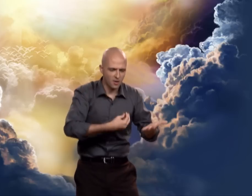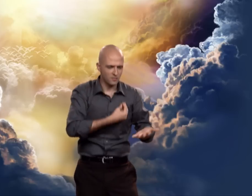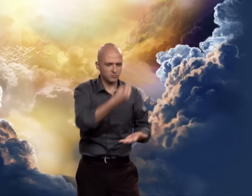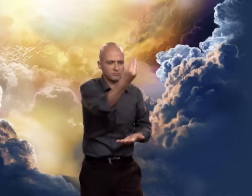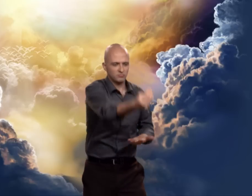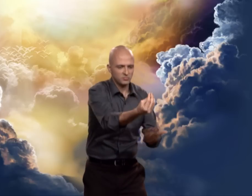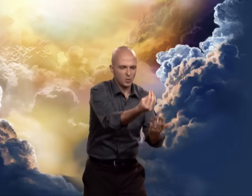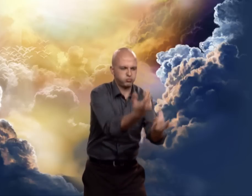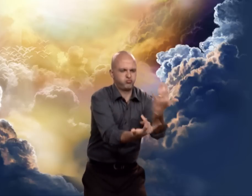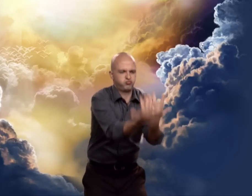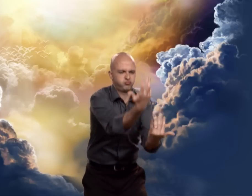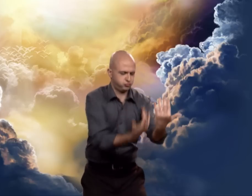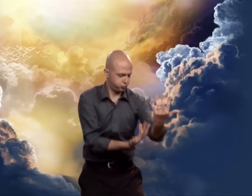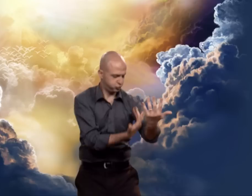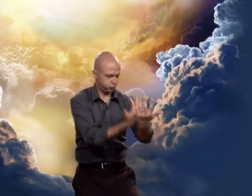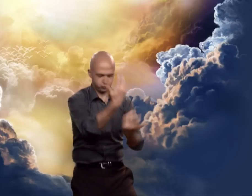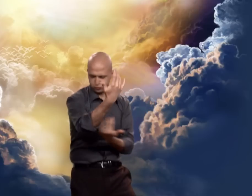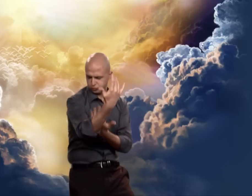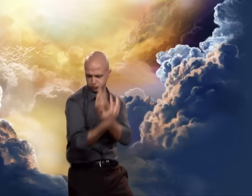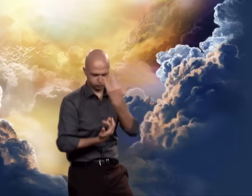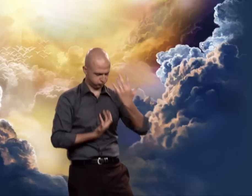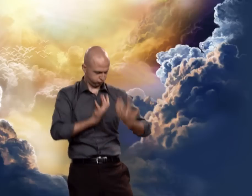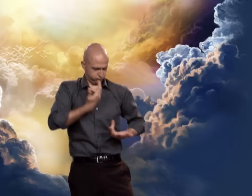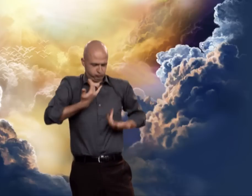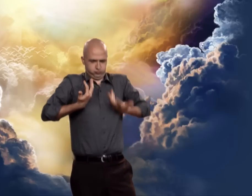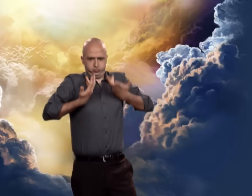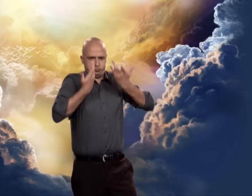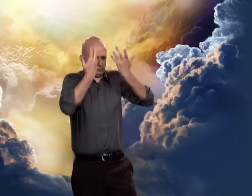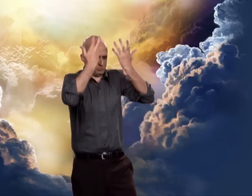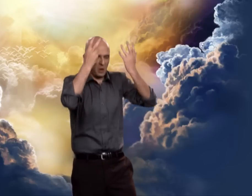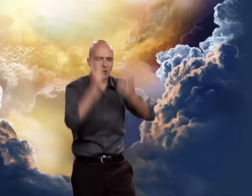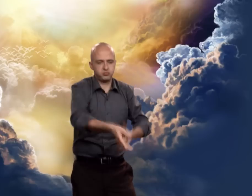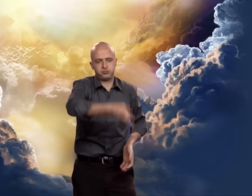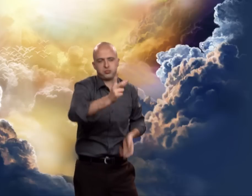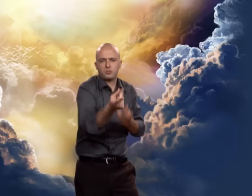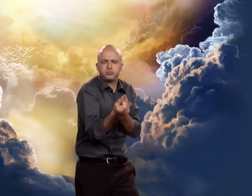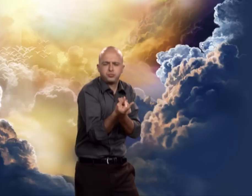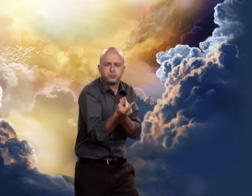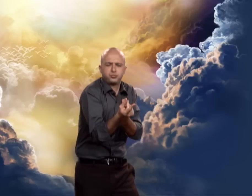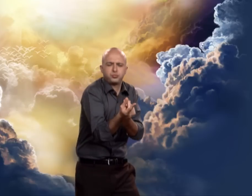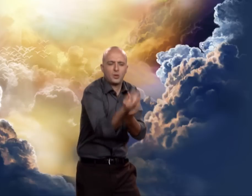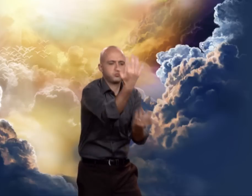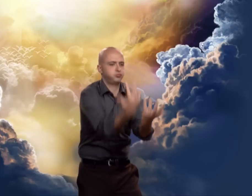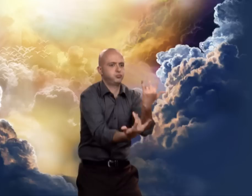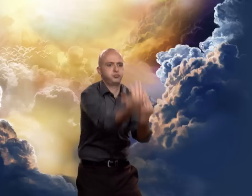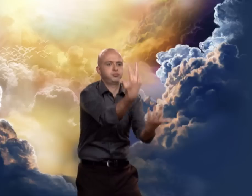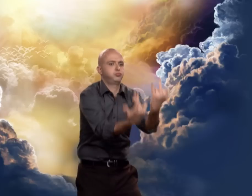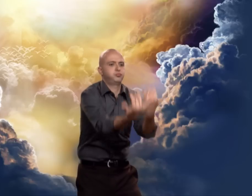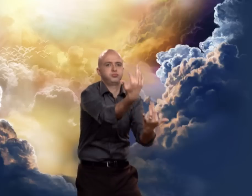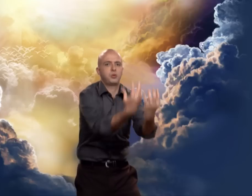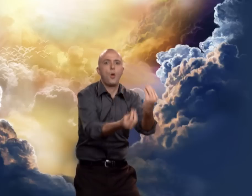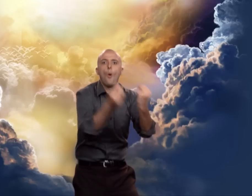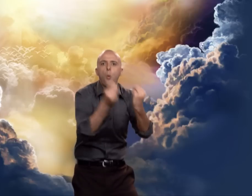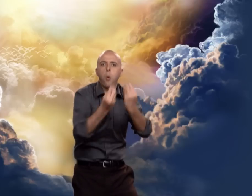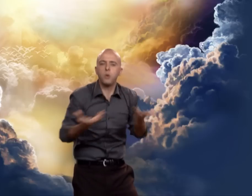Deus mostra que o salário do pecado é a morte e que toda violação da lei de Deus precisa ser